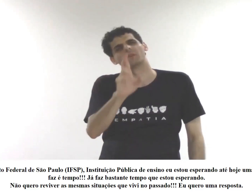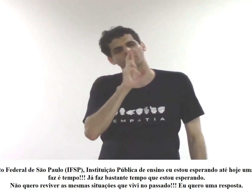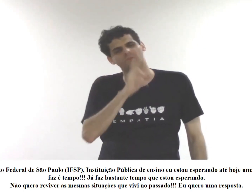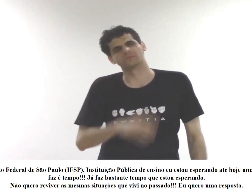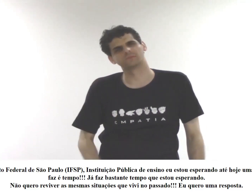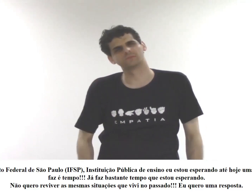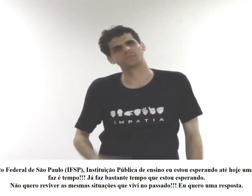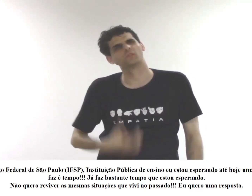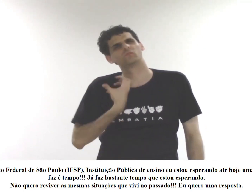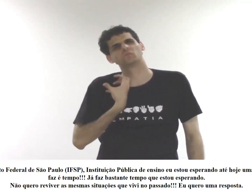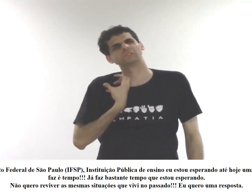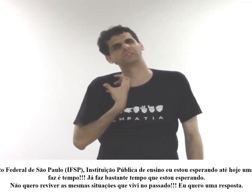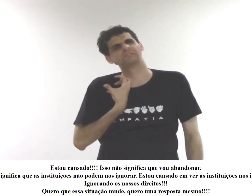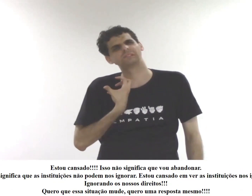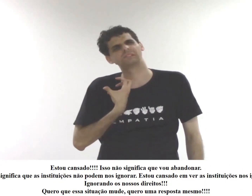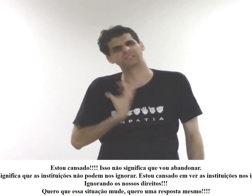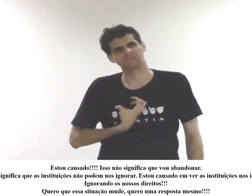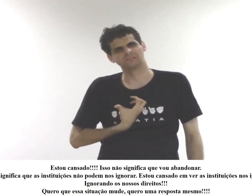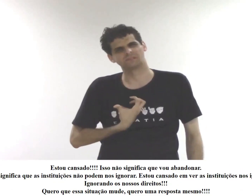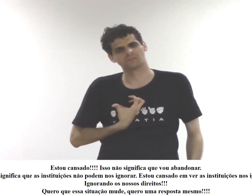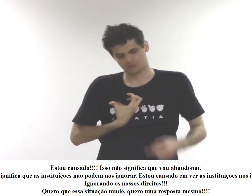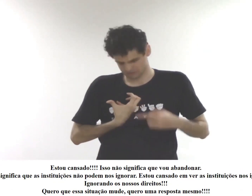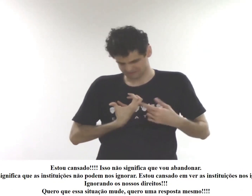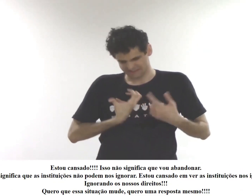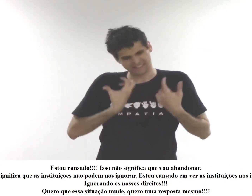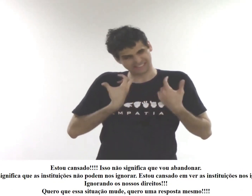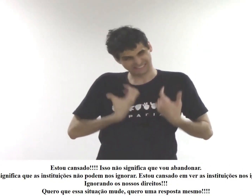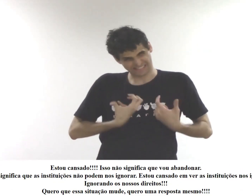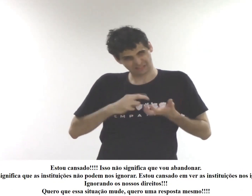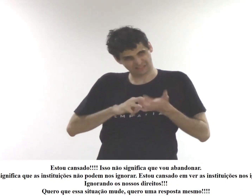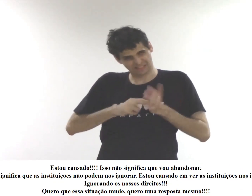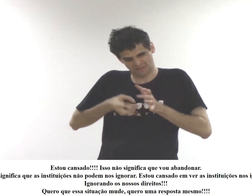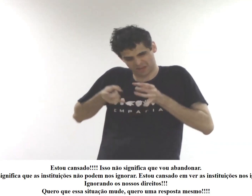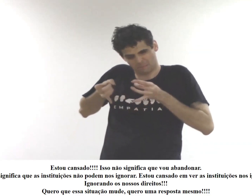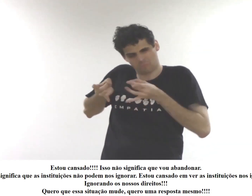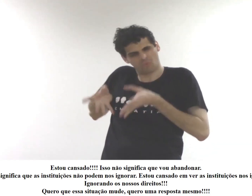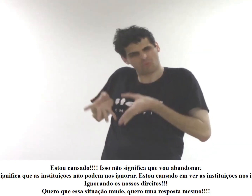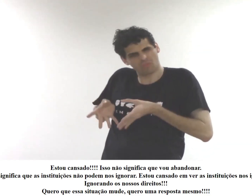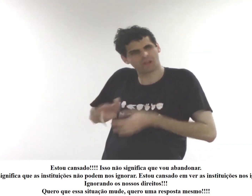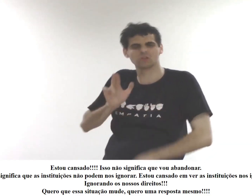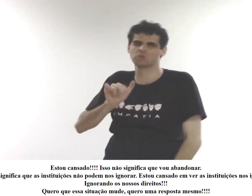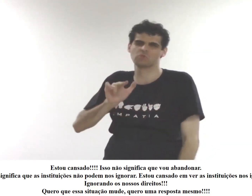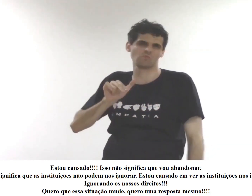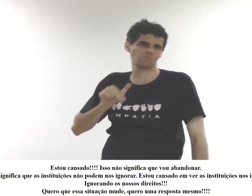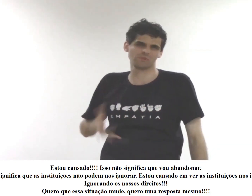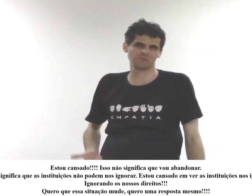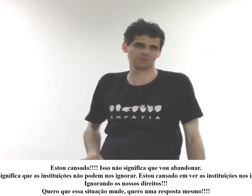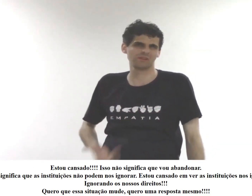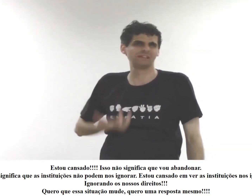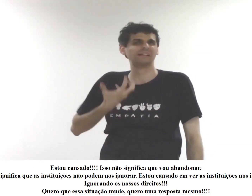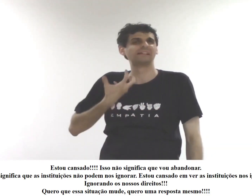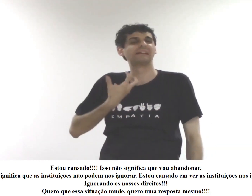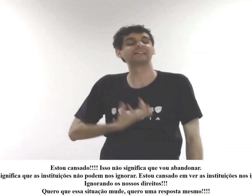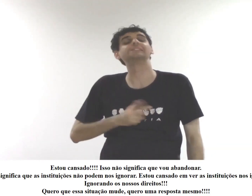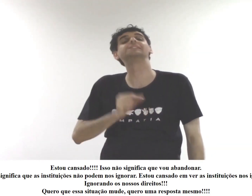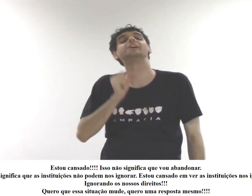Eu quero uma resposta. Eu estou cansado. Isso não significa que eu vou